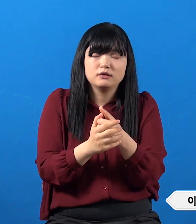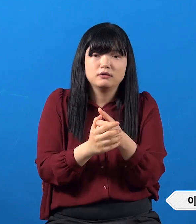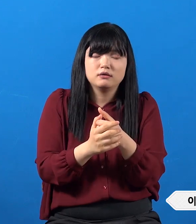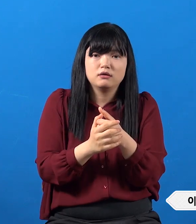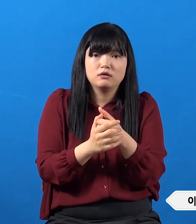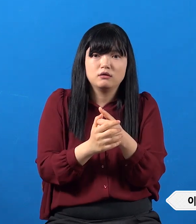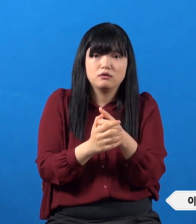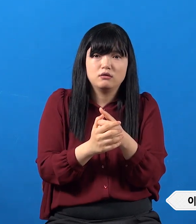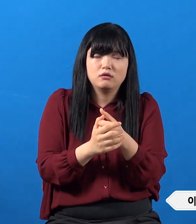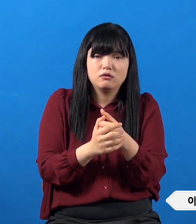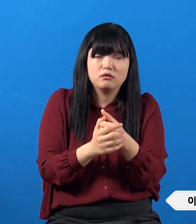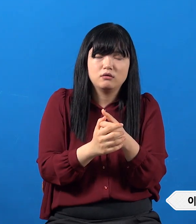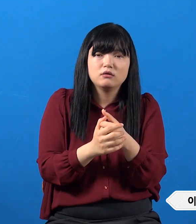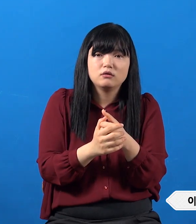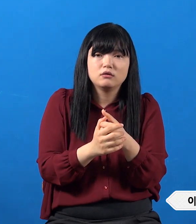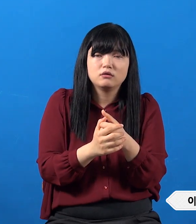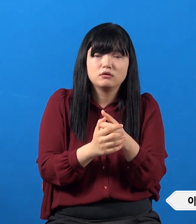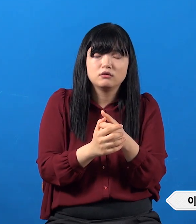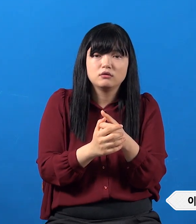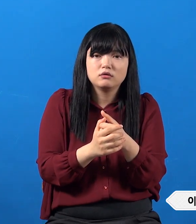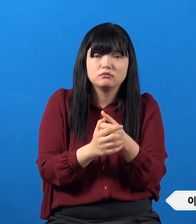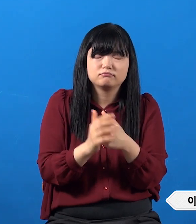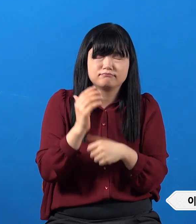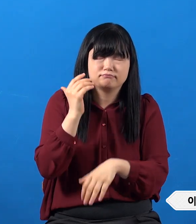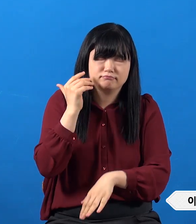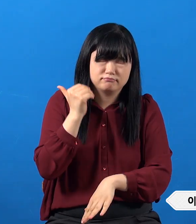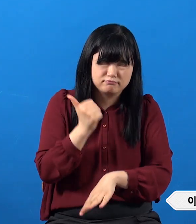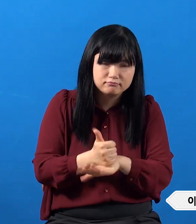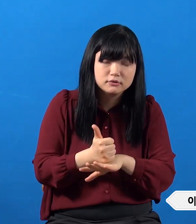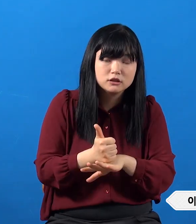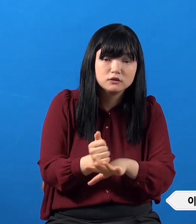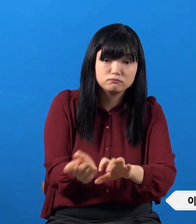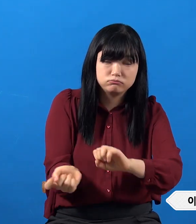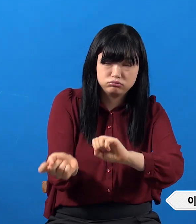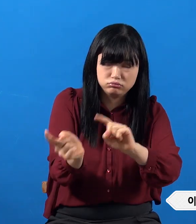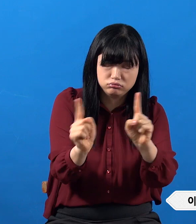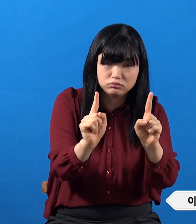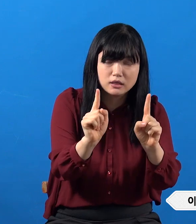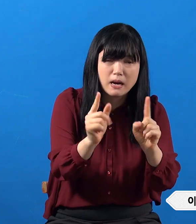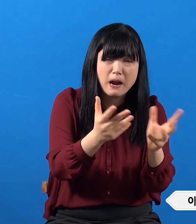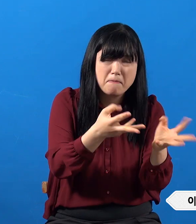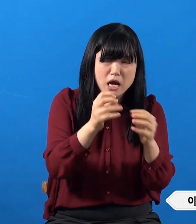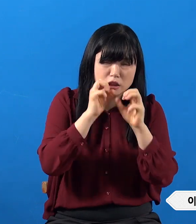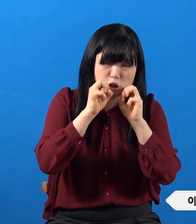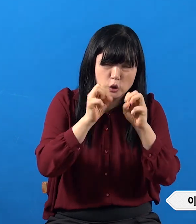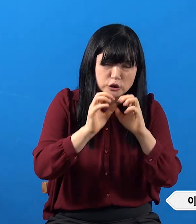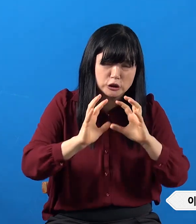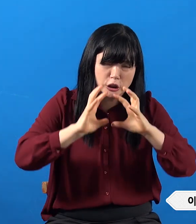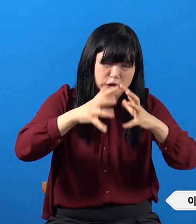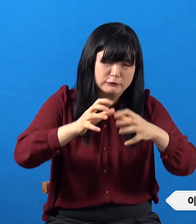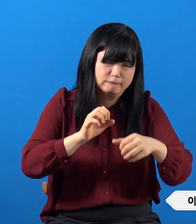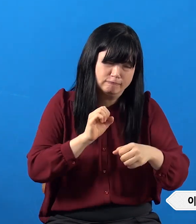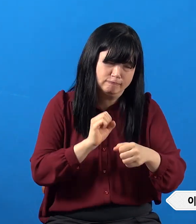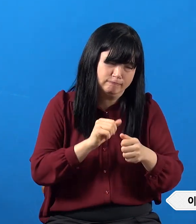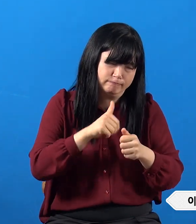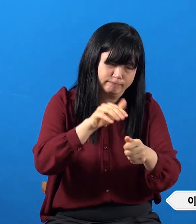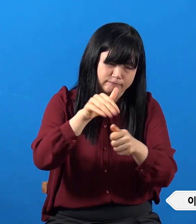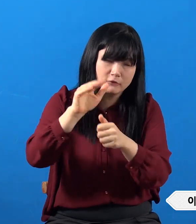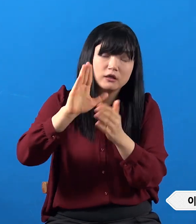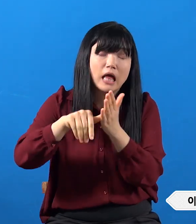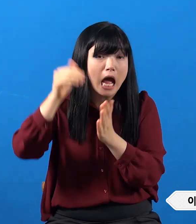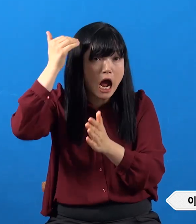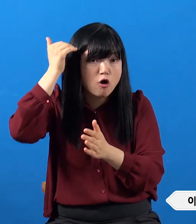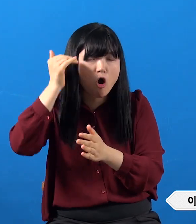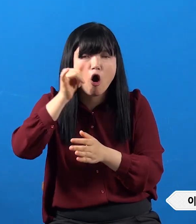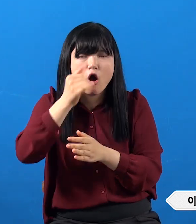부흥의 한 결과였어요. 그런데 그 웰시 부흥이 일어나서 많은 선교사들이 전 세계로 나아갈 때